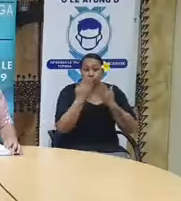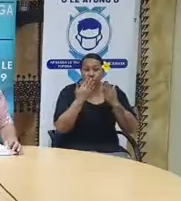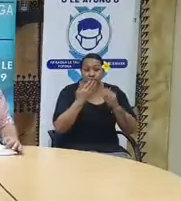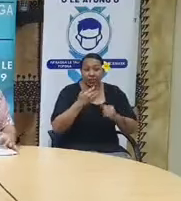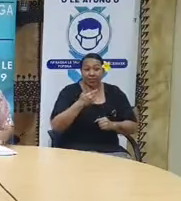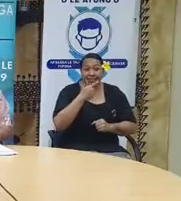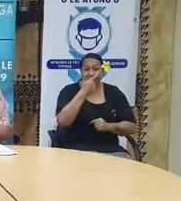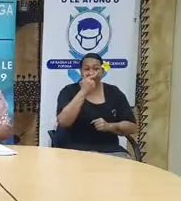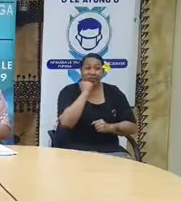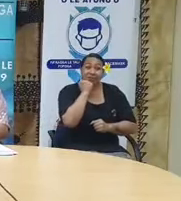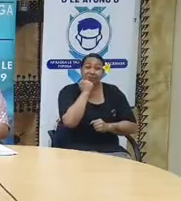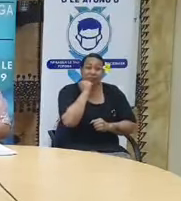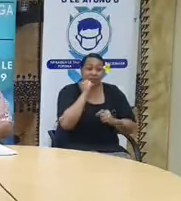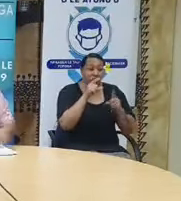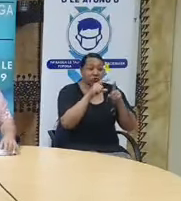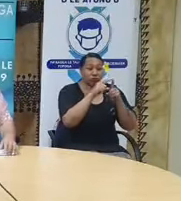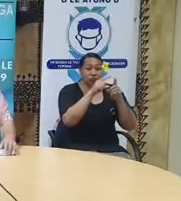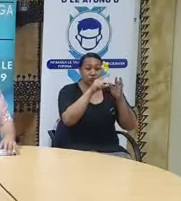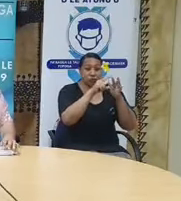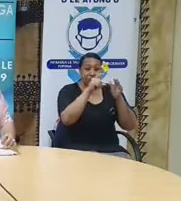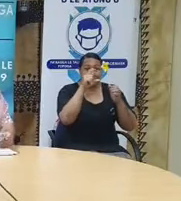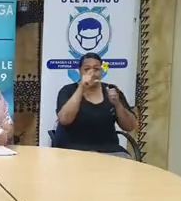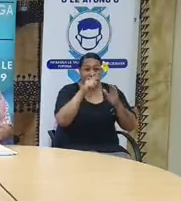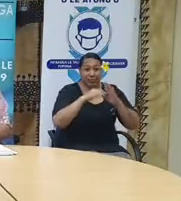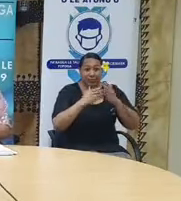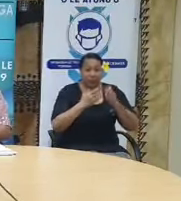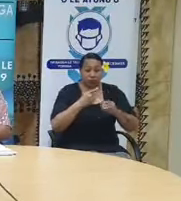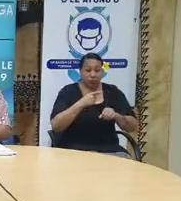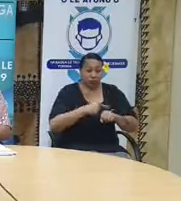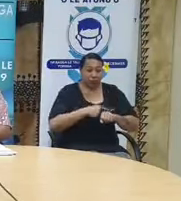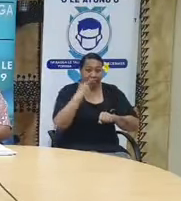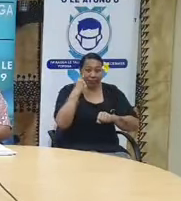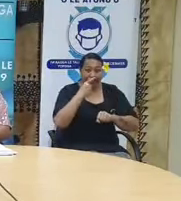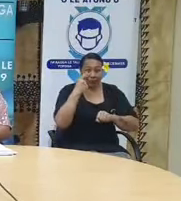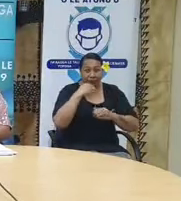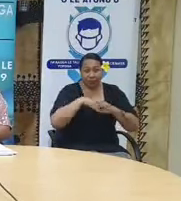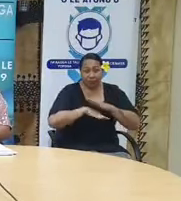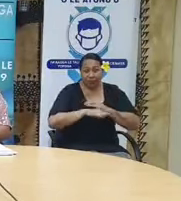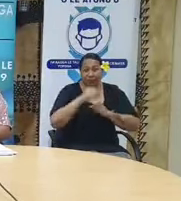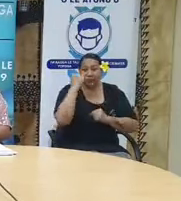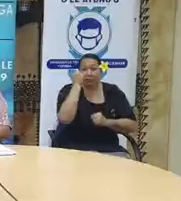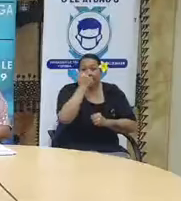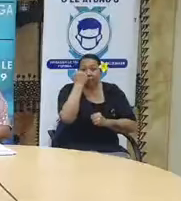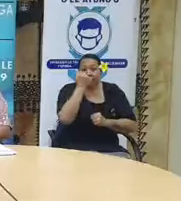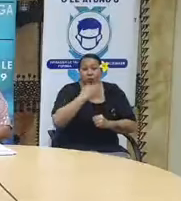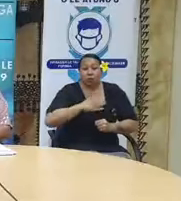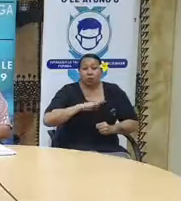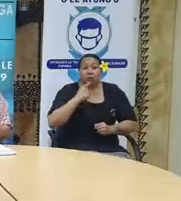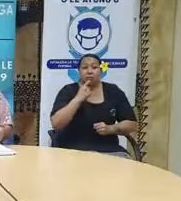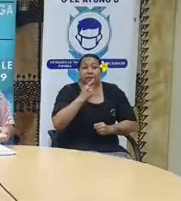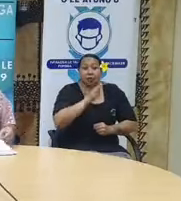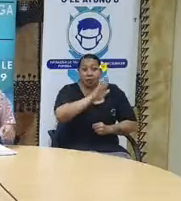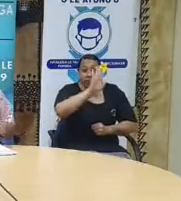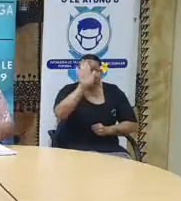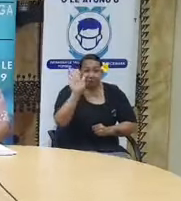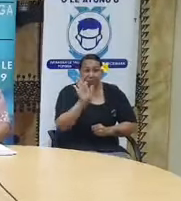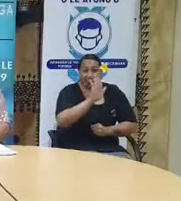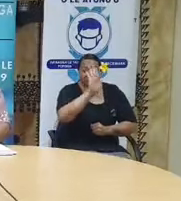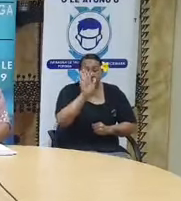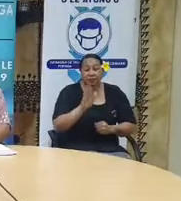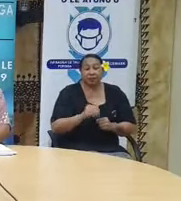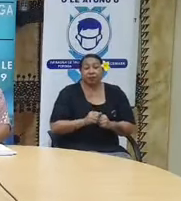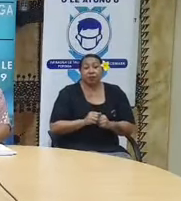o te sema le ua tas puta si sa mo nei. Ya e fa talo fa tu. Fa tu ta tu